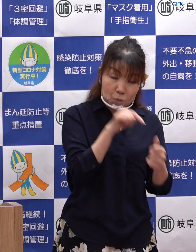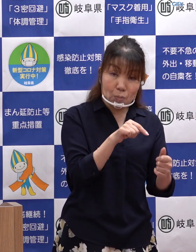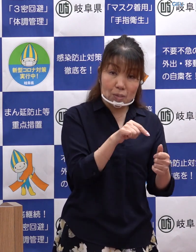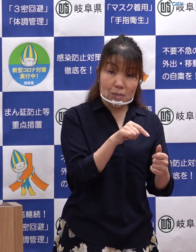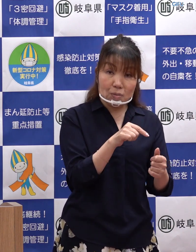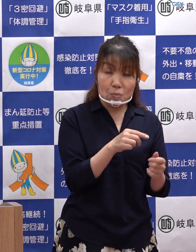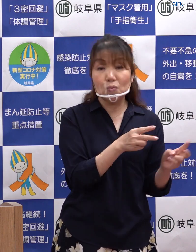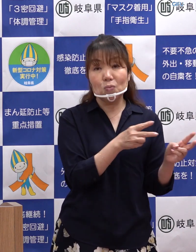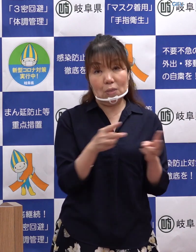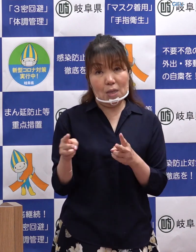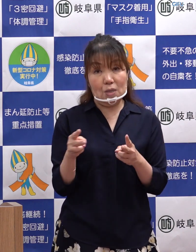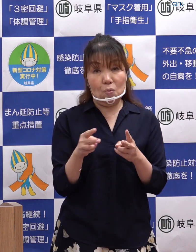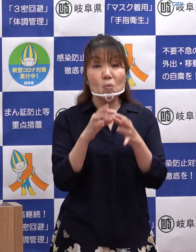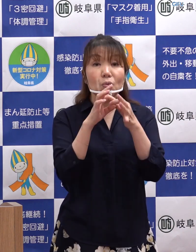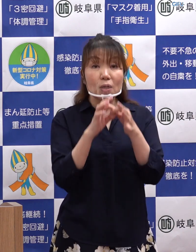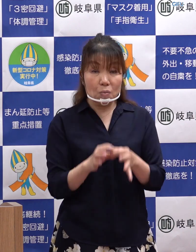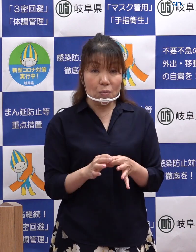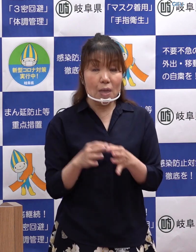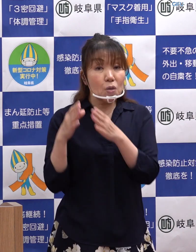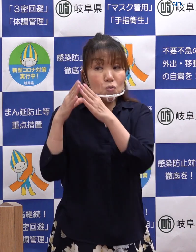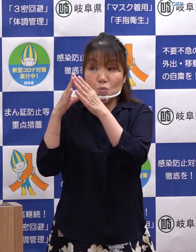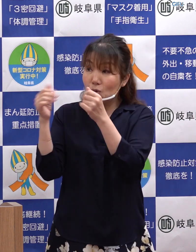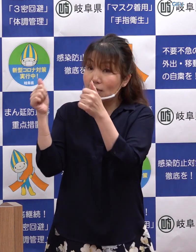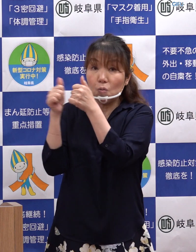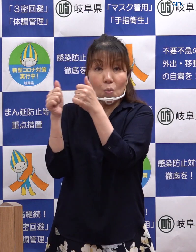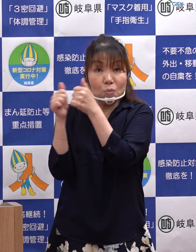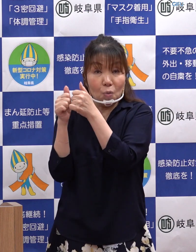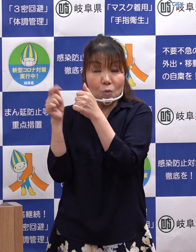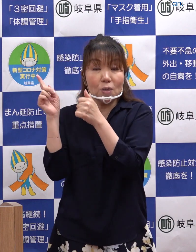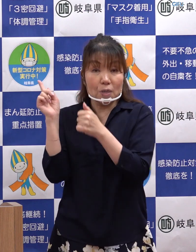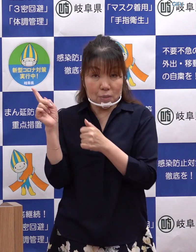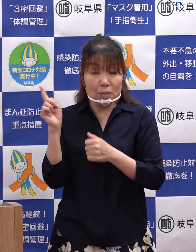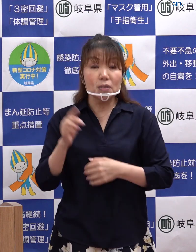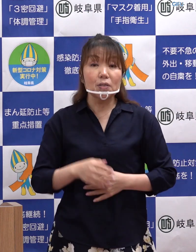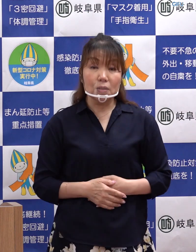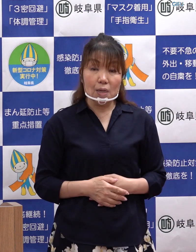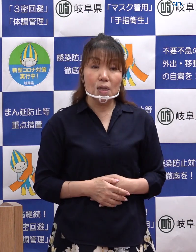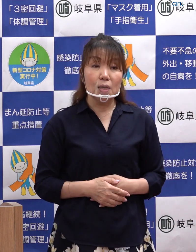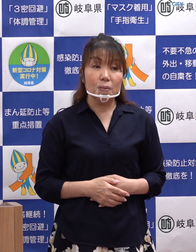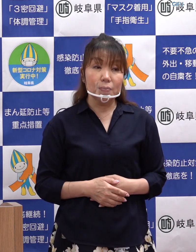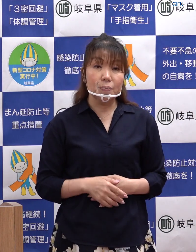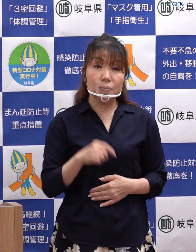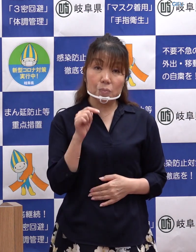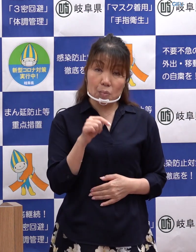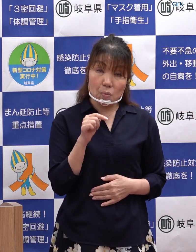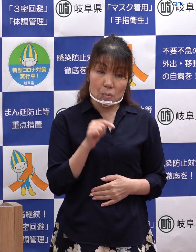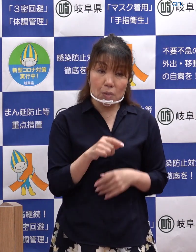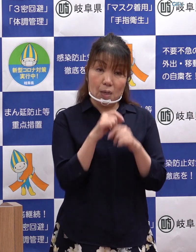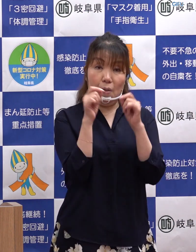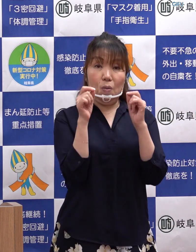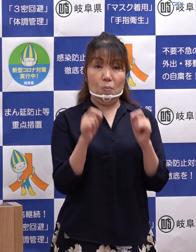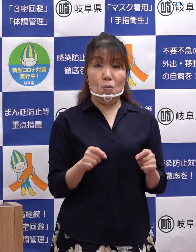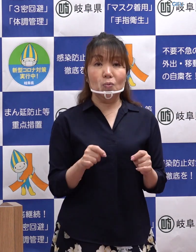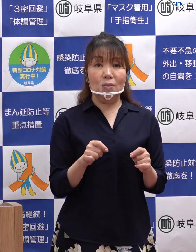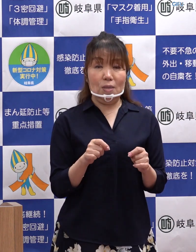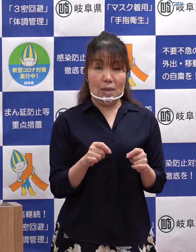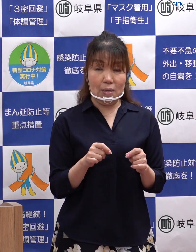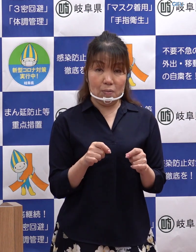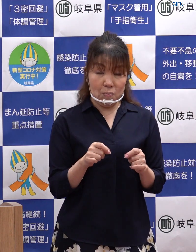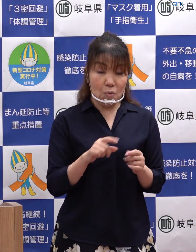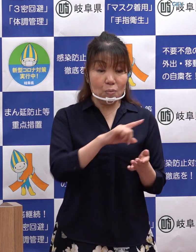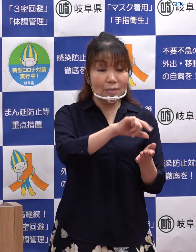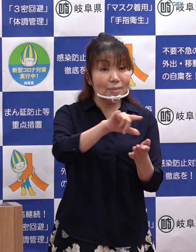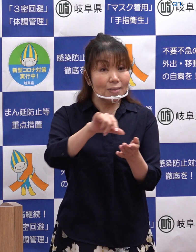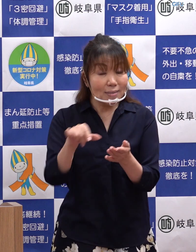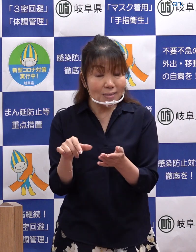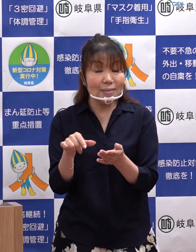でございますので、国とも相談をしておりますが、こういった問題含みの地域をピ